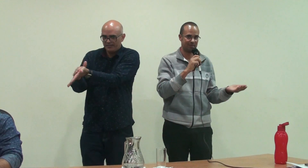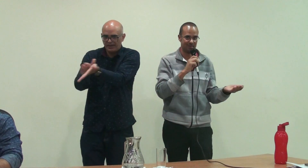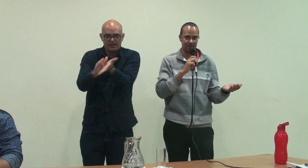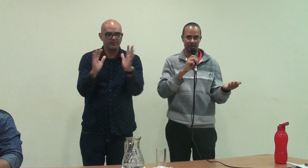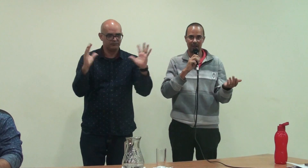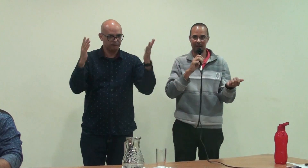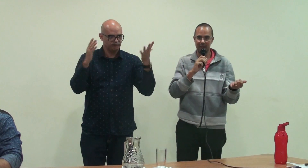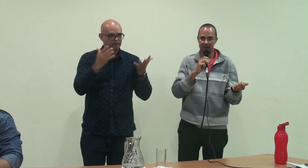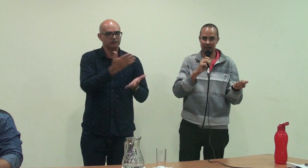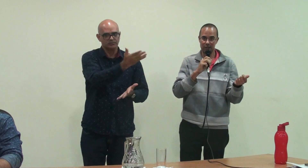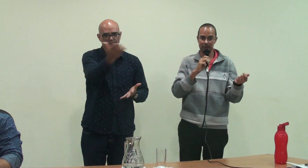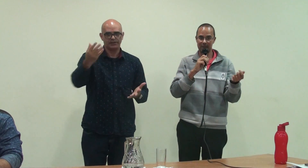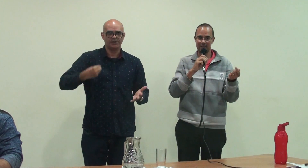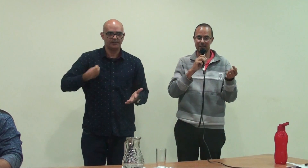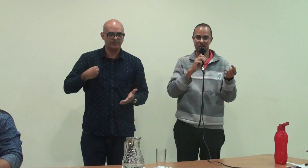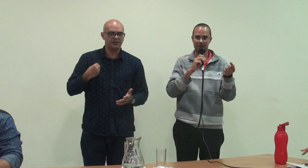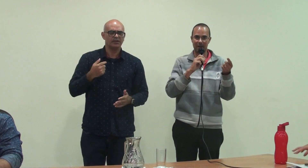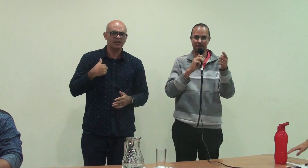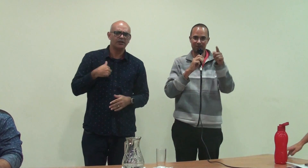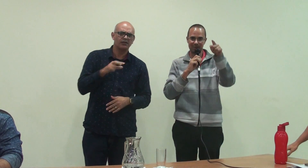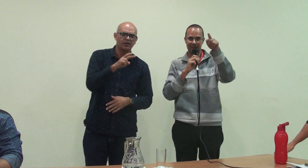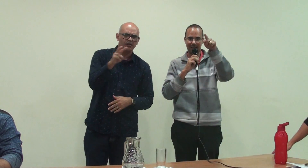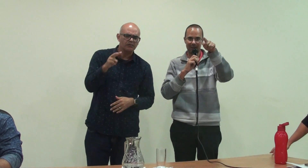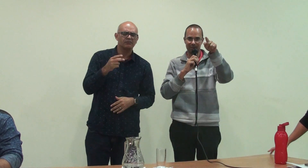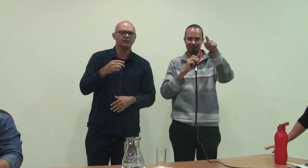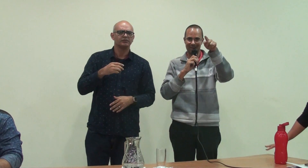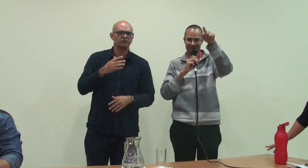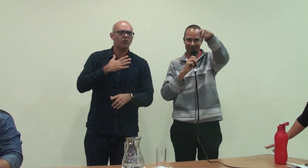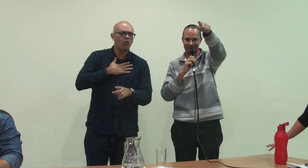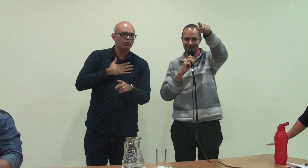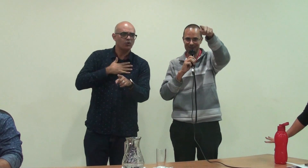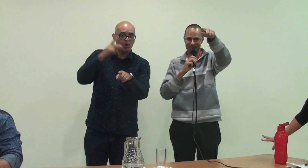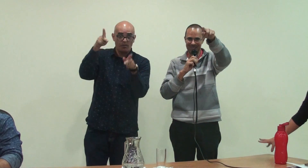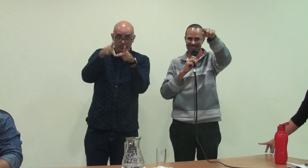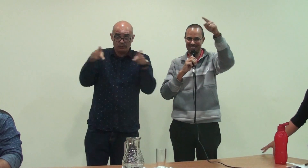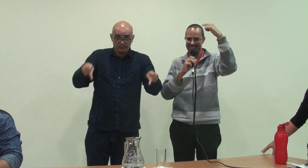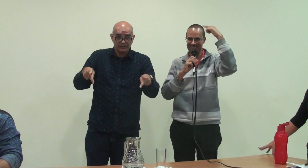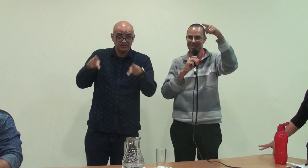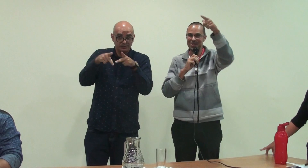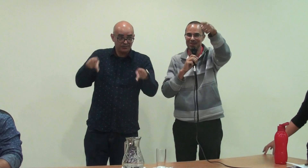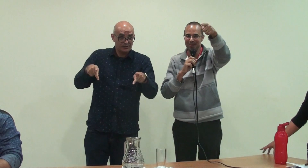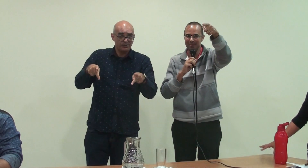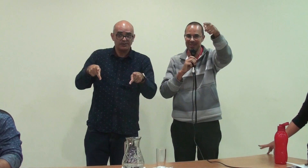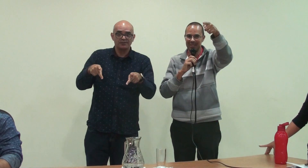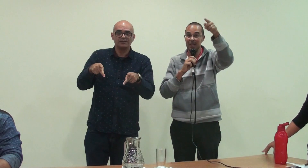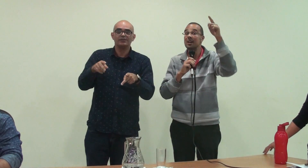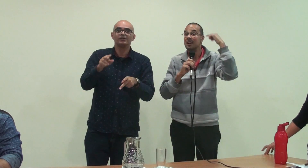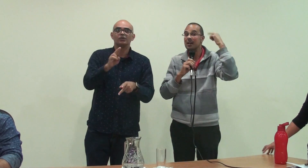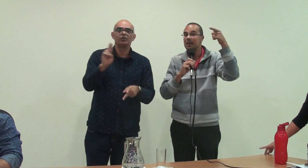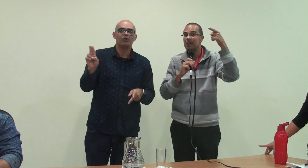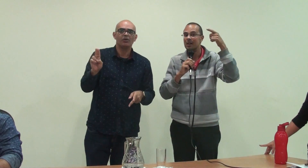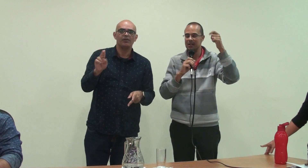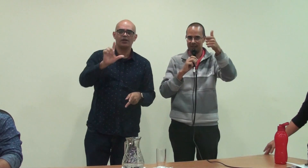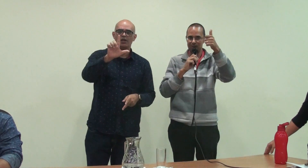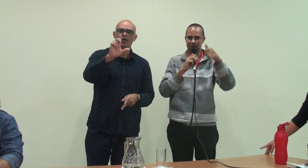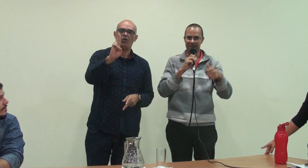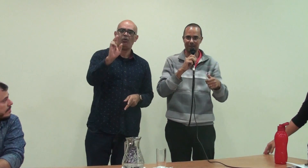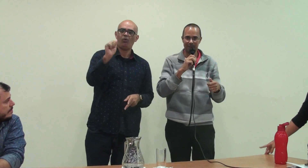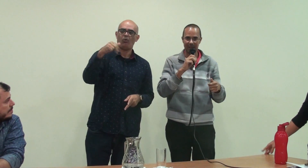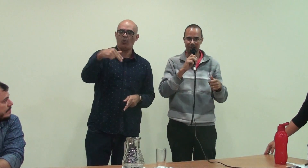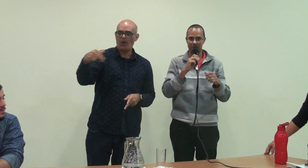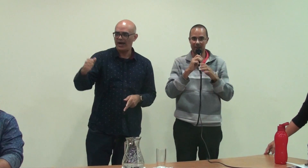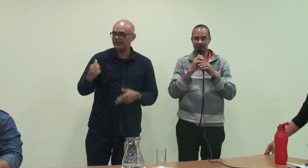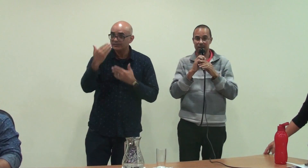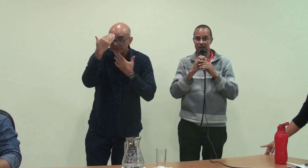presentes, né? Achei muito interessante a pergunta que a professora, esqueci seu nome.